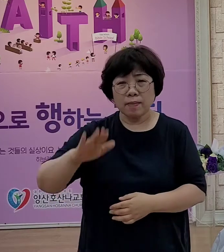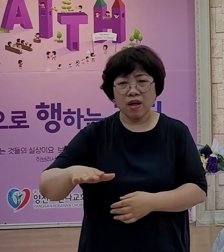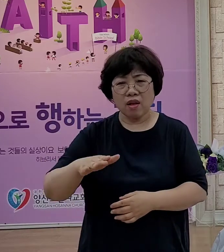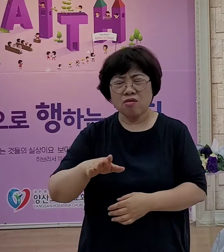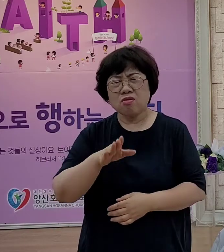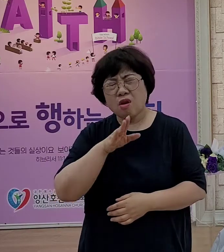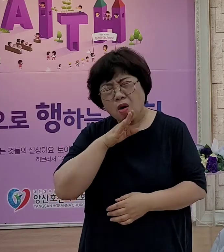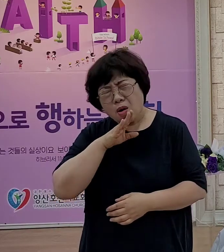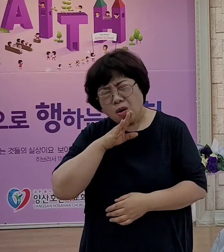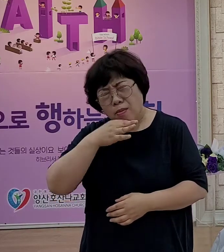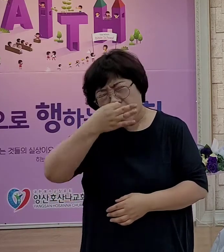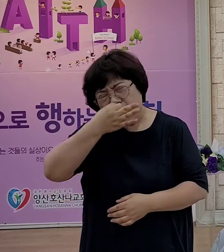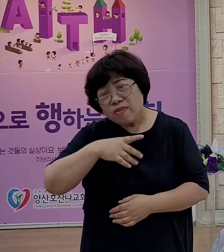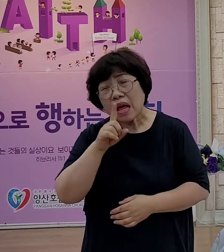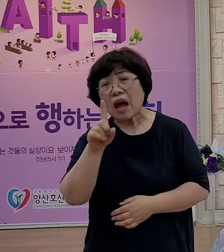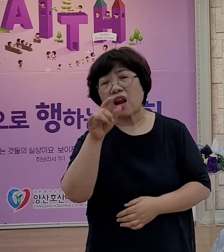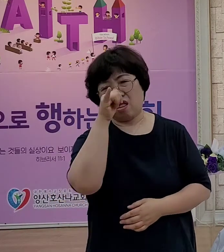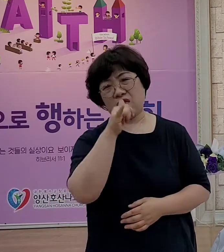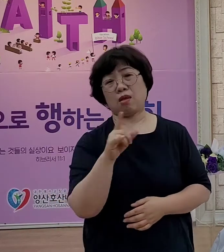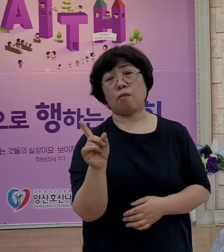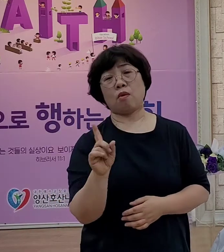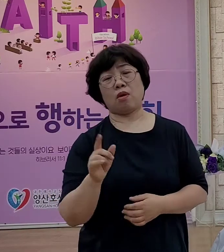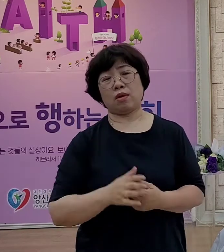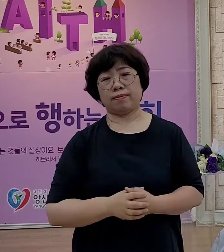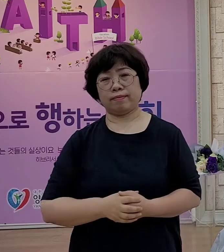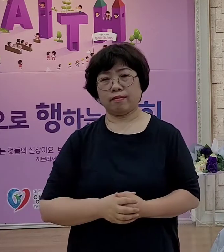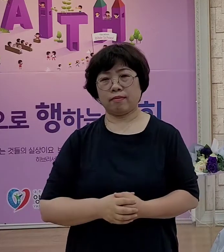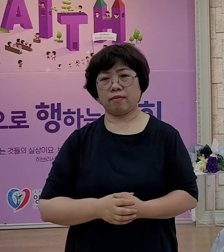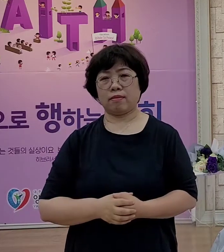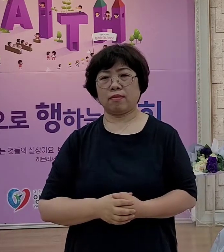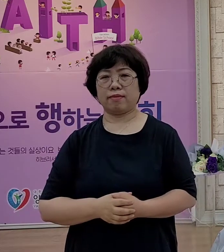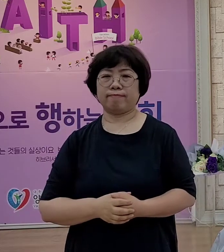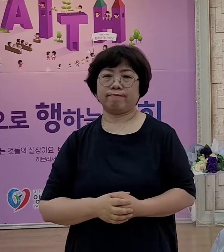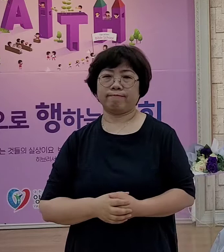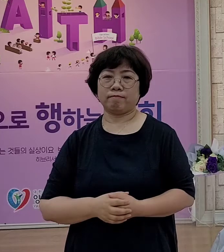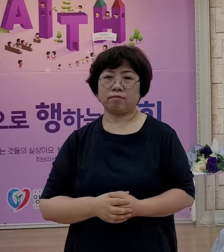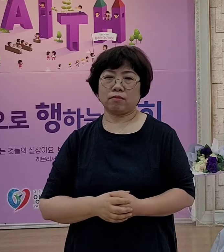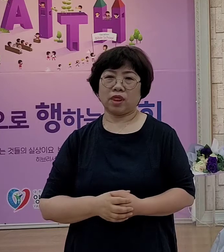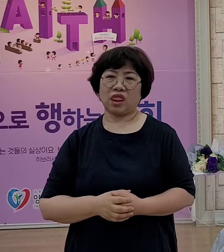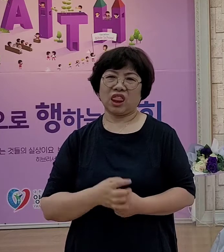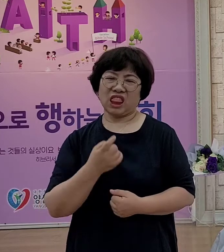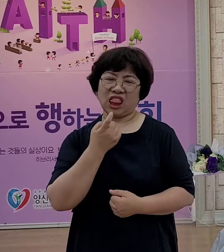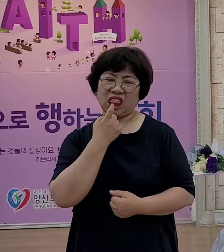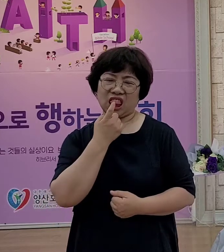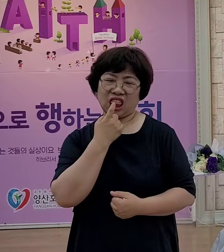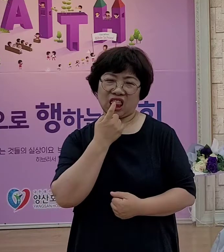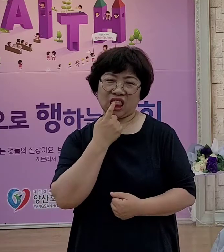그렇게 길들이기 힘든 게 있답니다. 그게 뭐냐 하면 바로